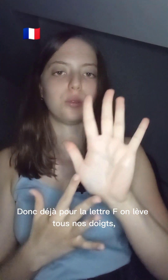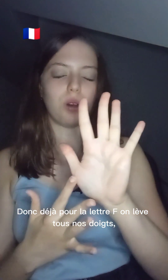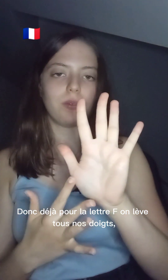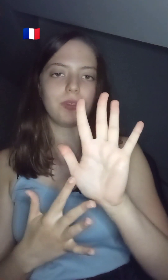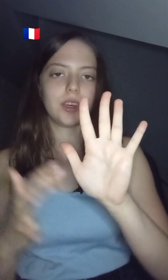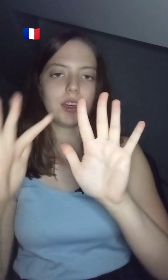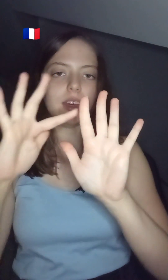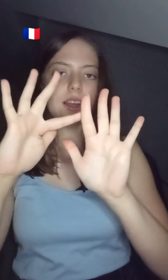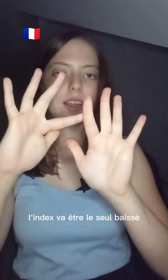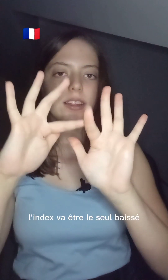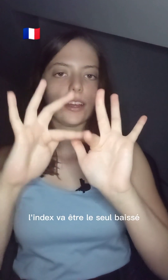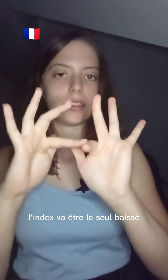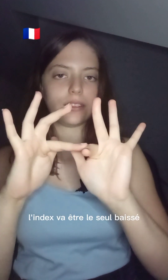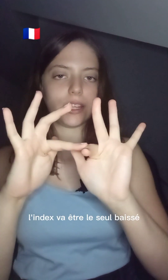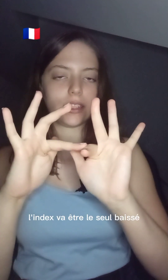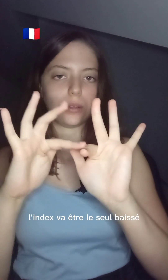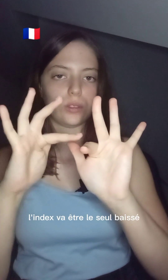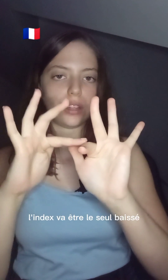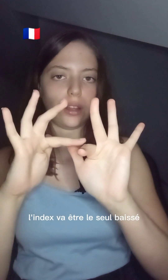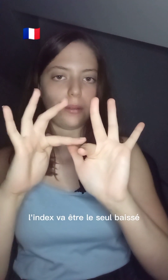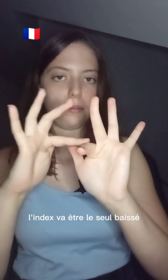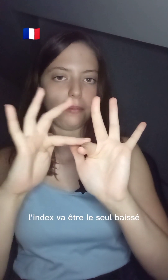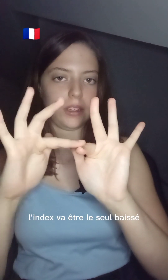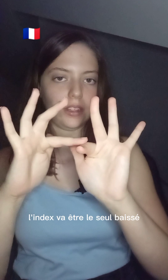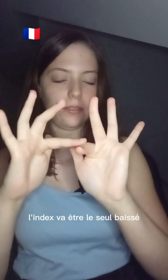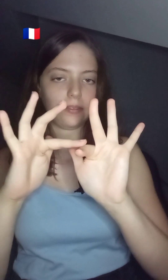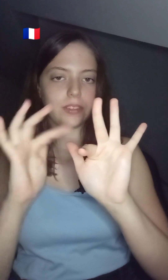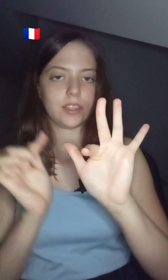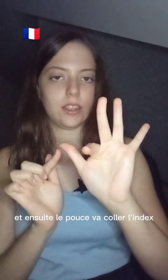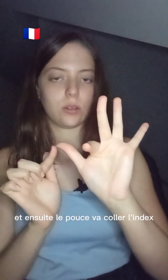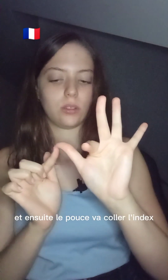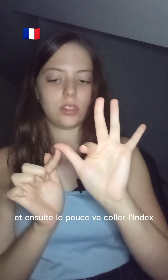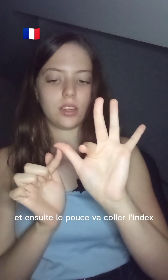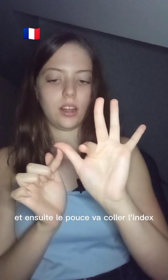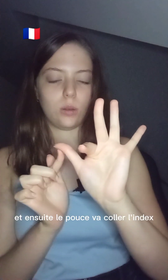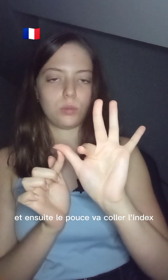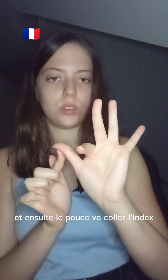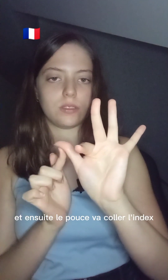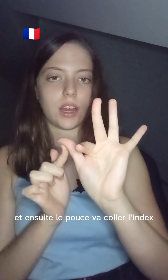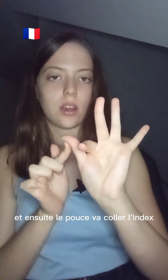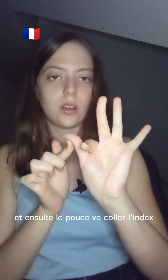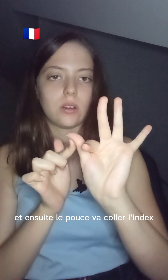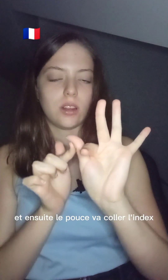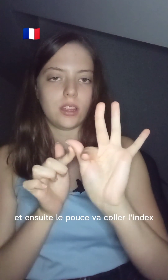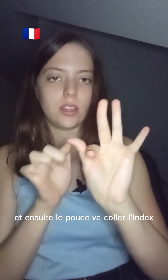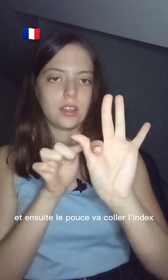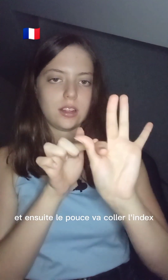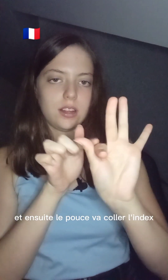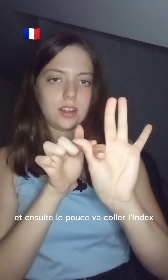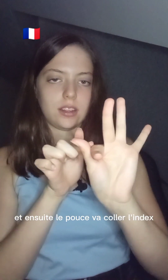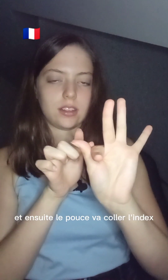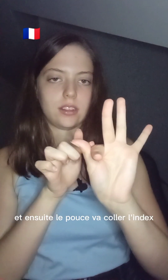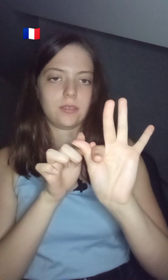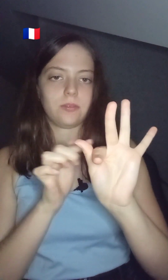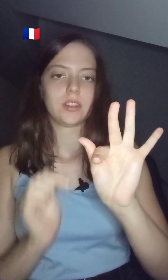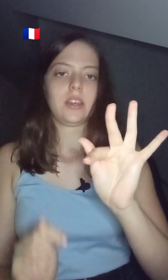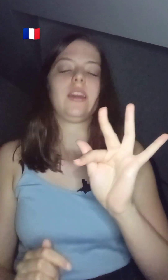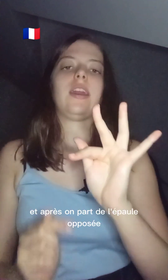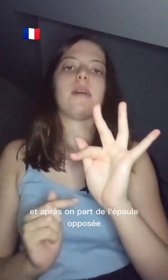doigts. L'index va être le seul baissé et ensuite le pouce va coller l'index. Et après